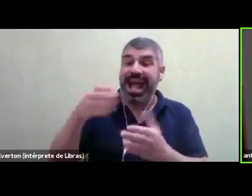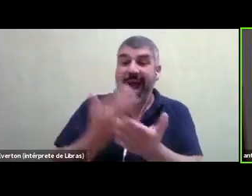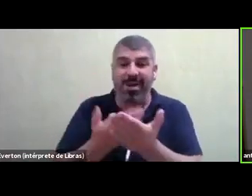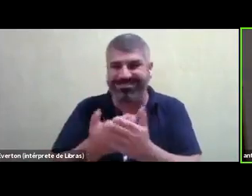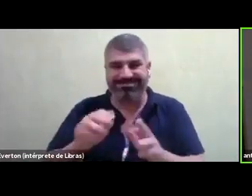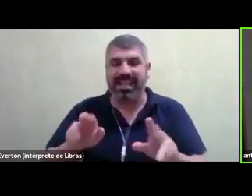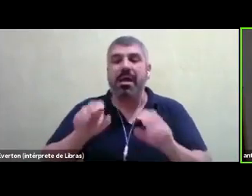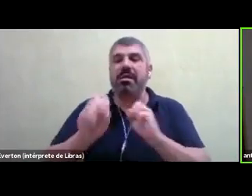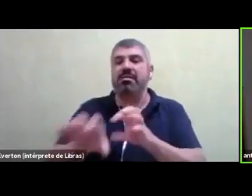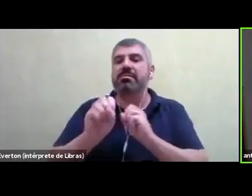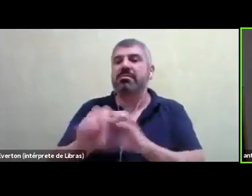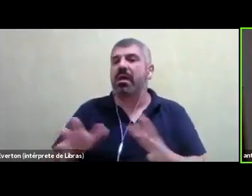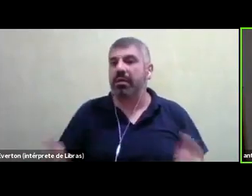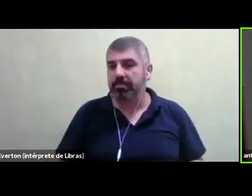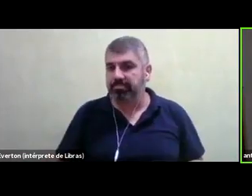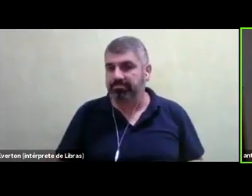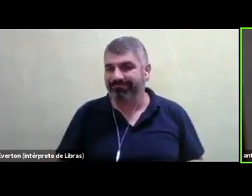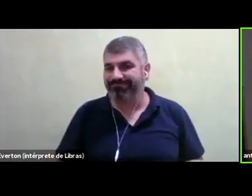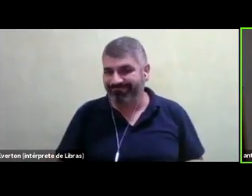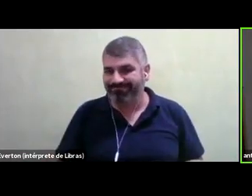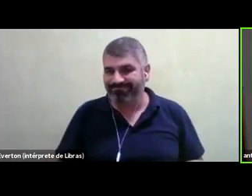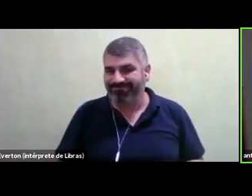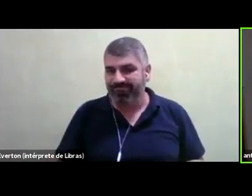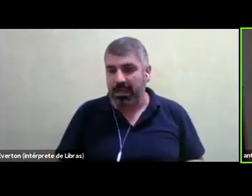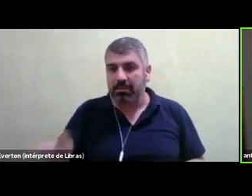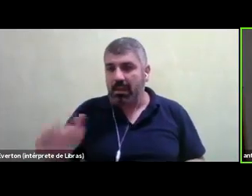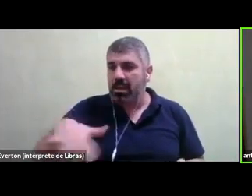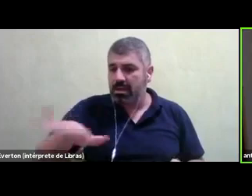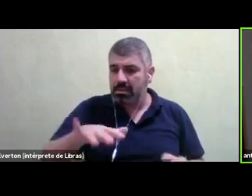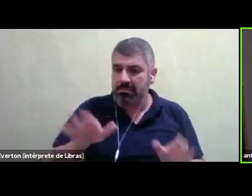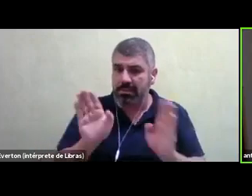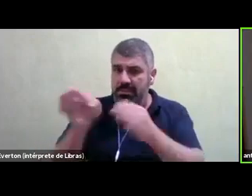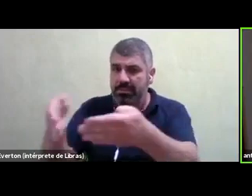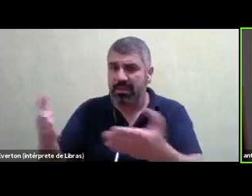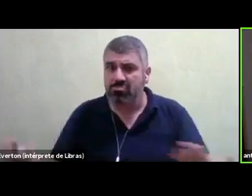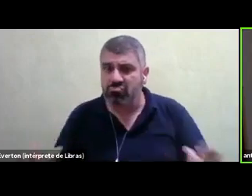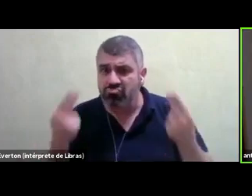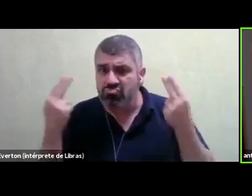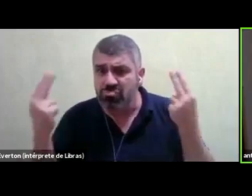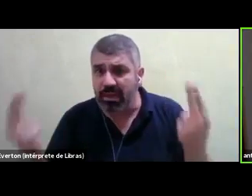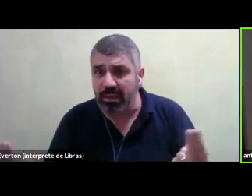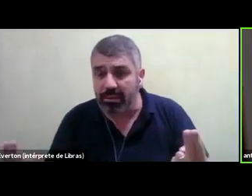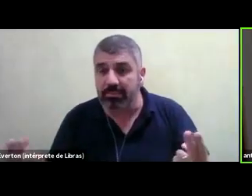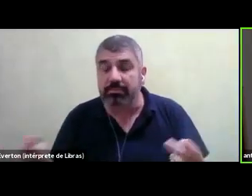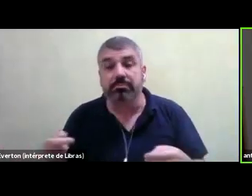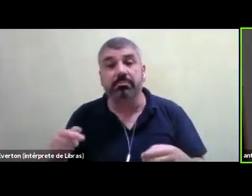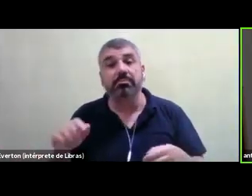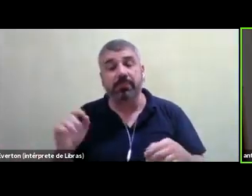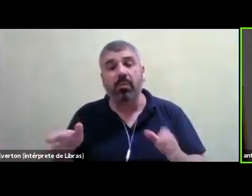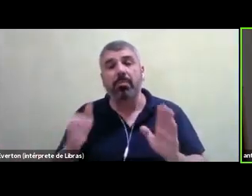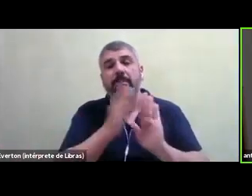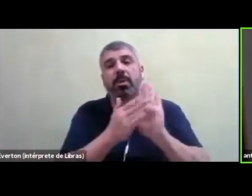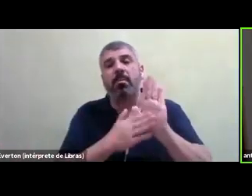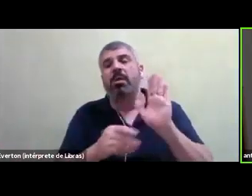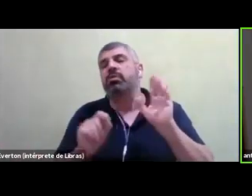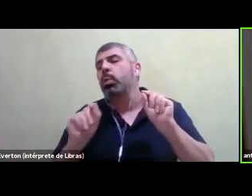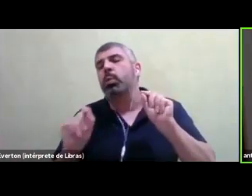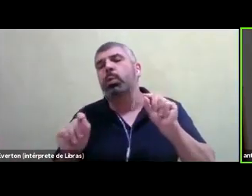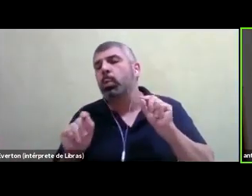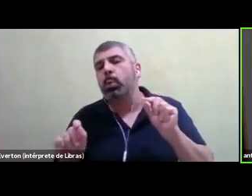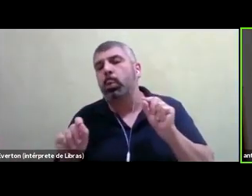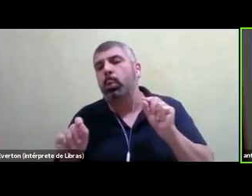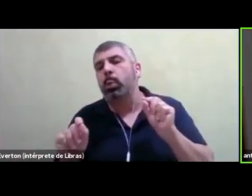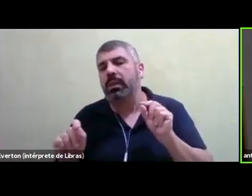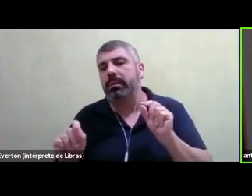ensinar em uma determinada área. Então, o que a gente está propondo, né? O que está por trás